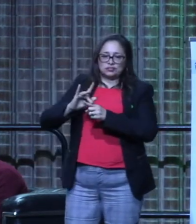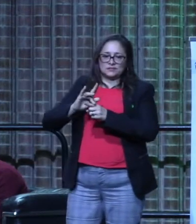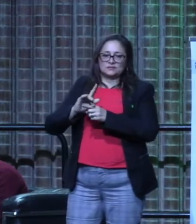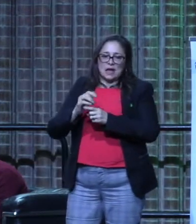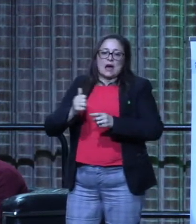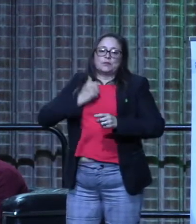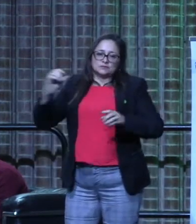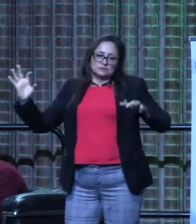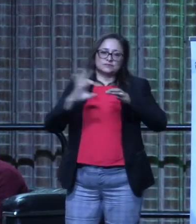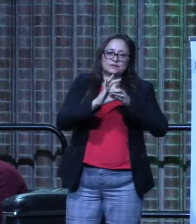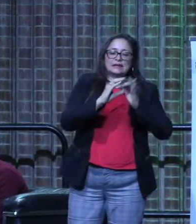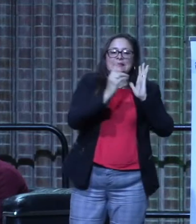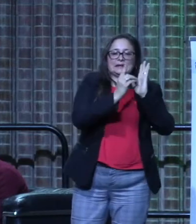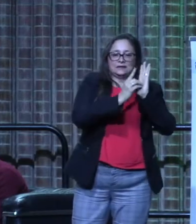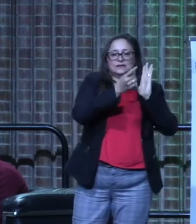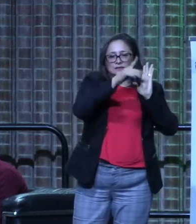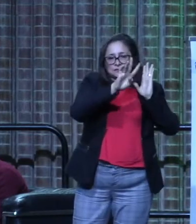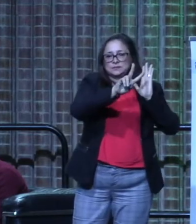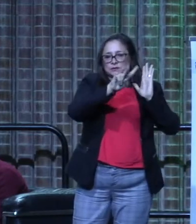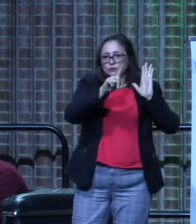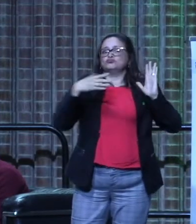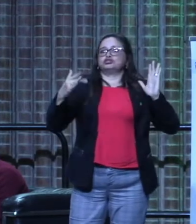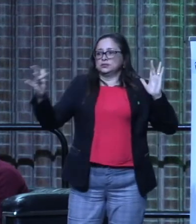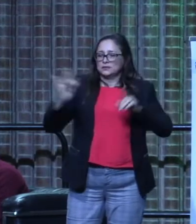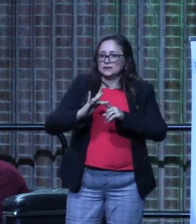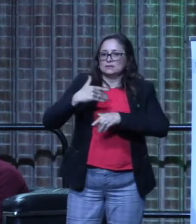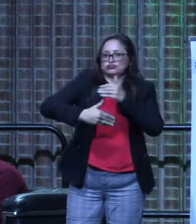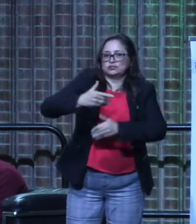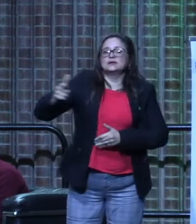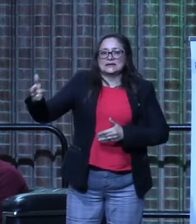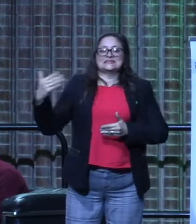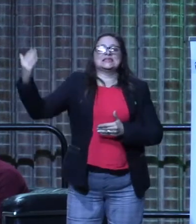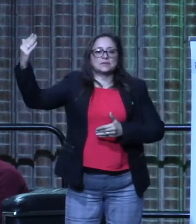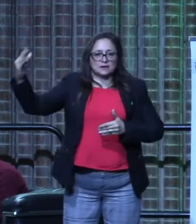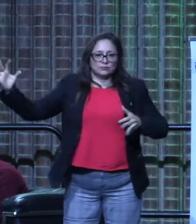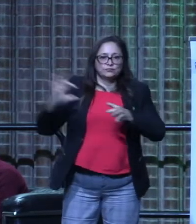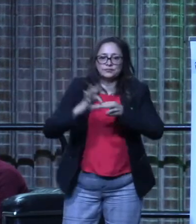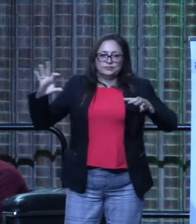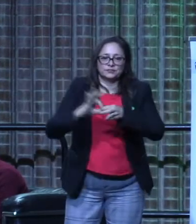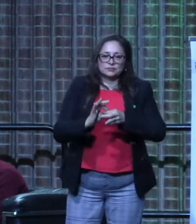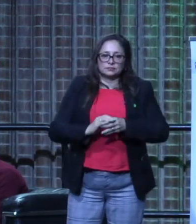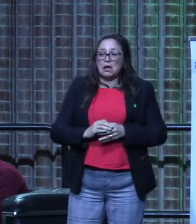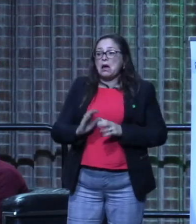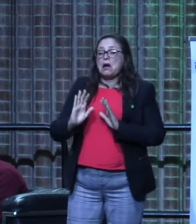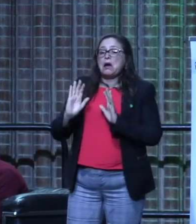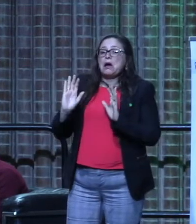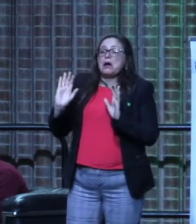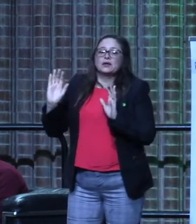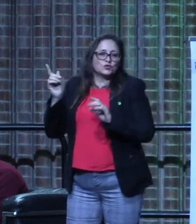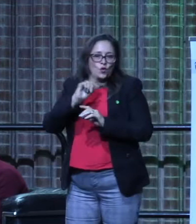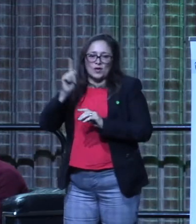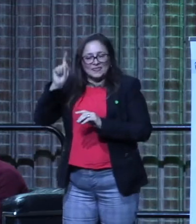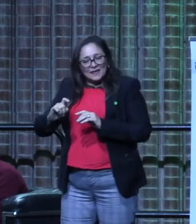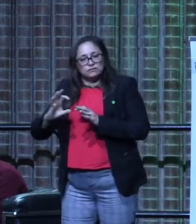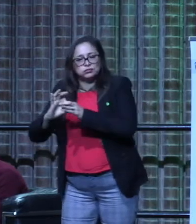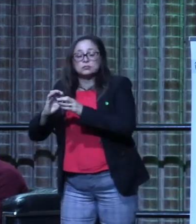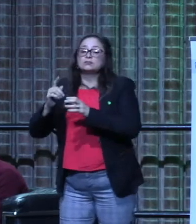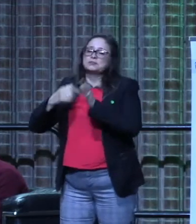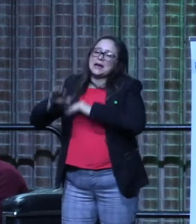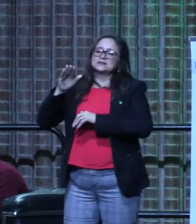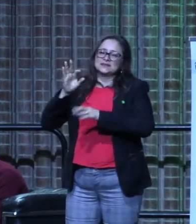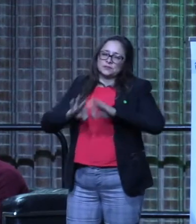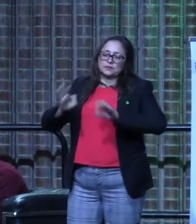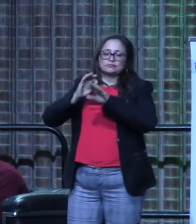que se pudiera entender desde la aplicación del acceso a los derechos en la educación en el marco del